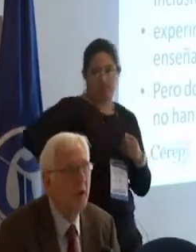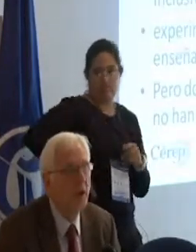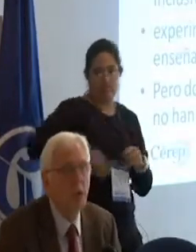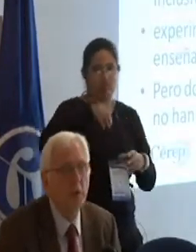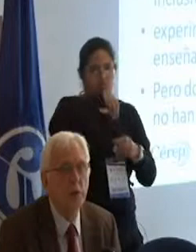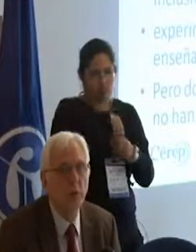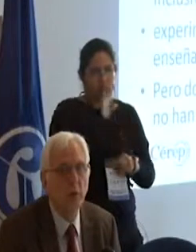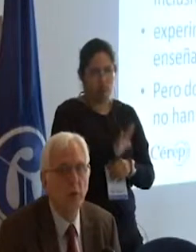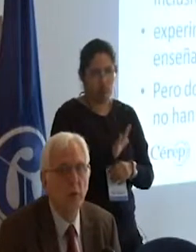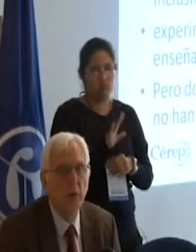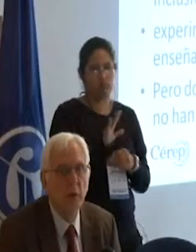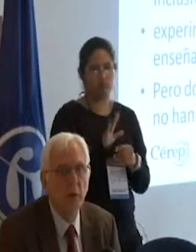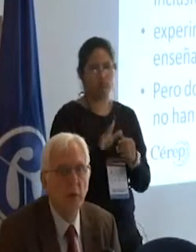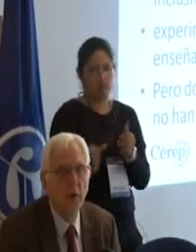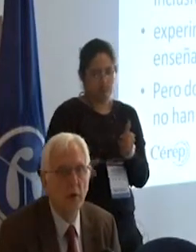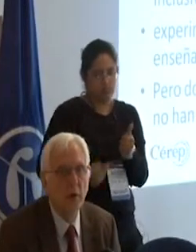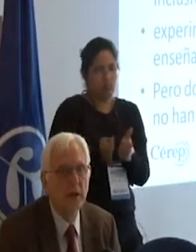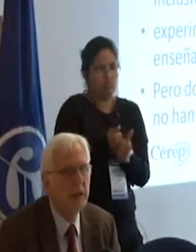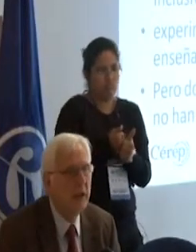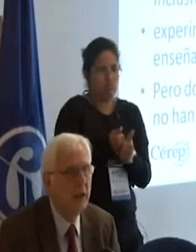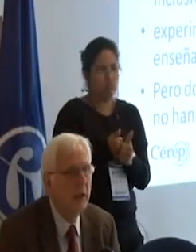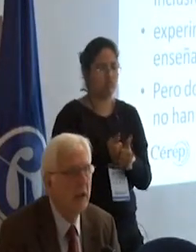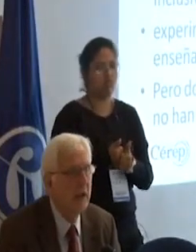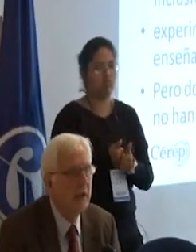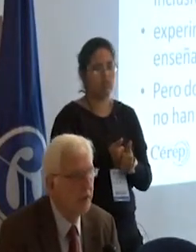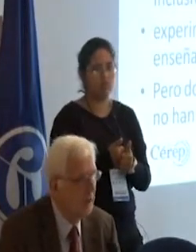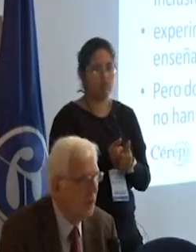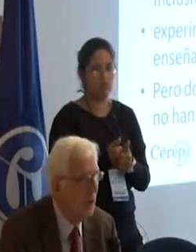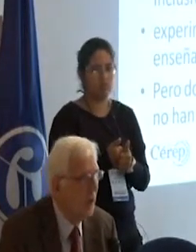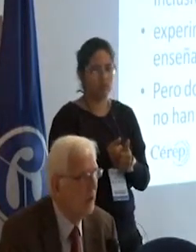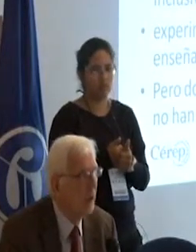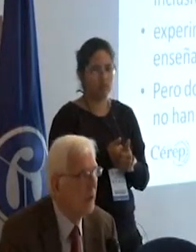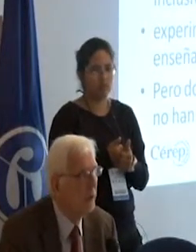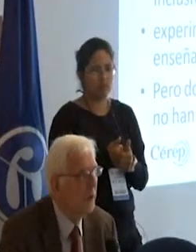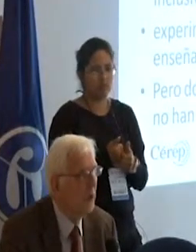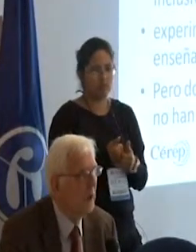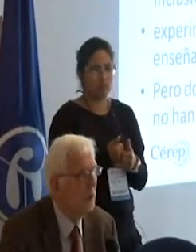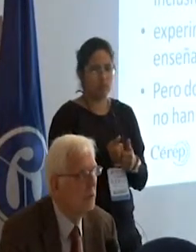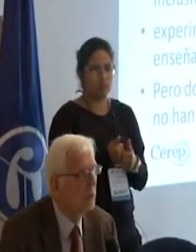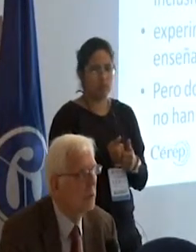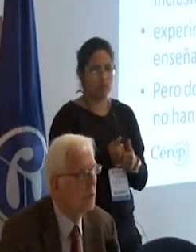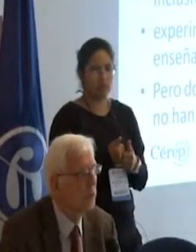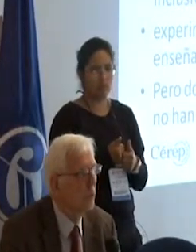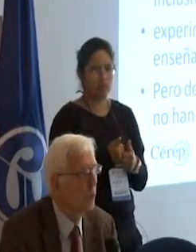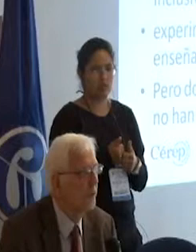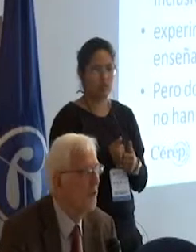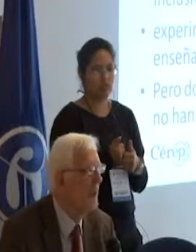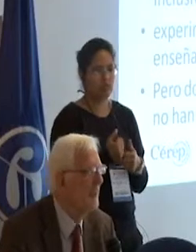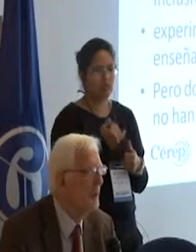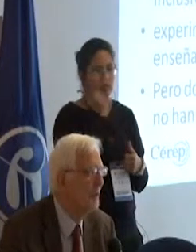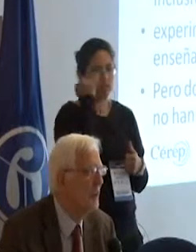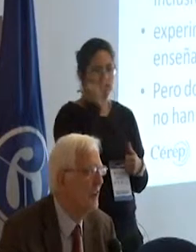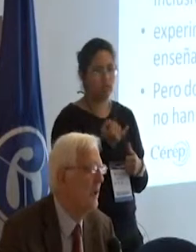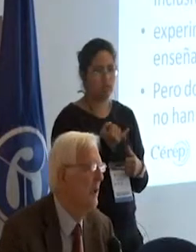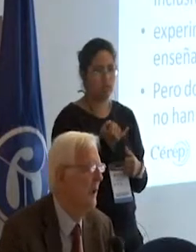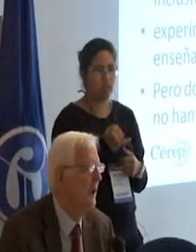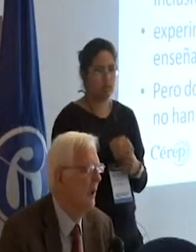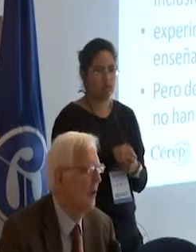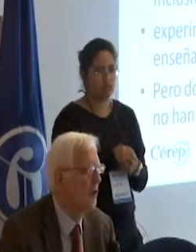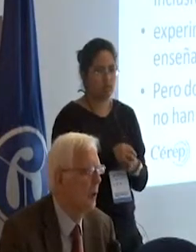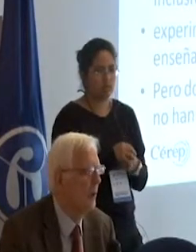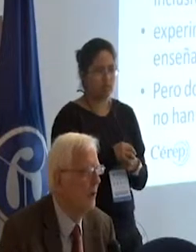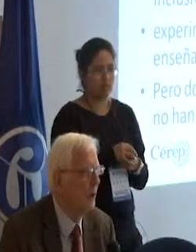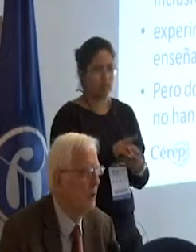No voy a citar los autores. Con frecuencia, la idea es que las relaciones